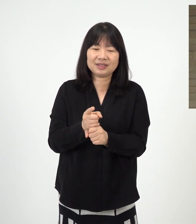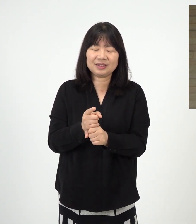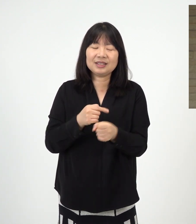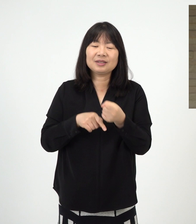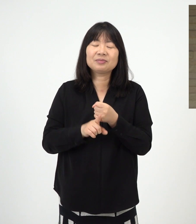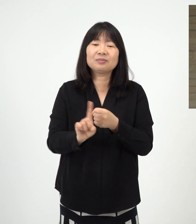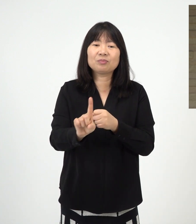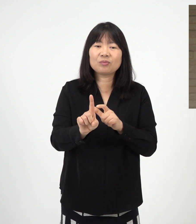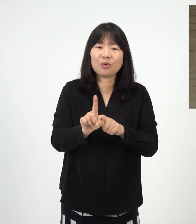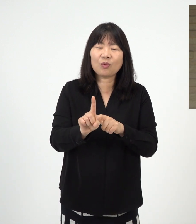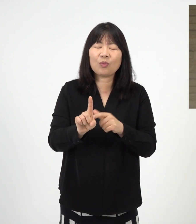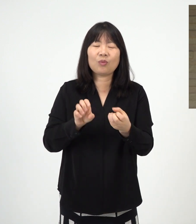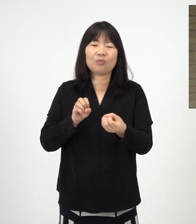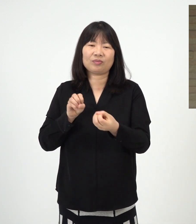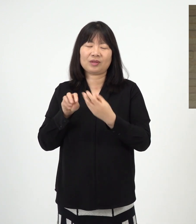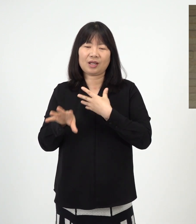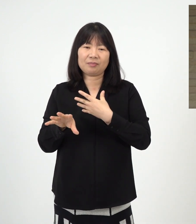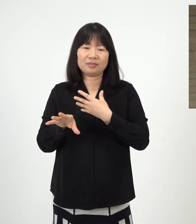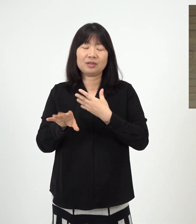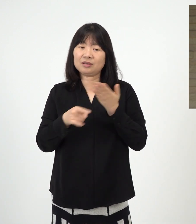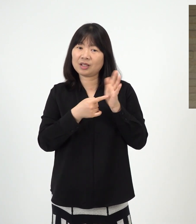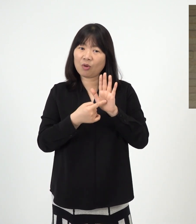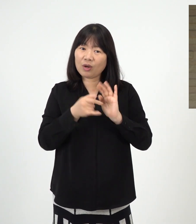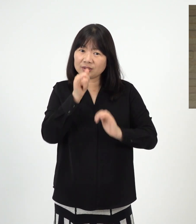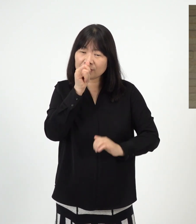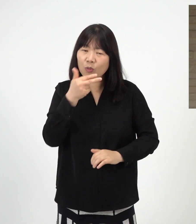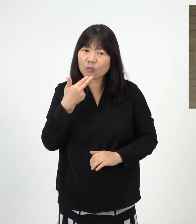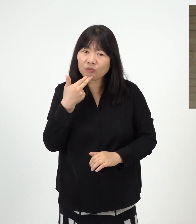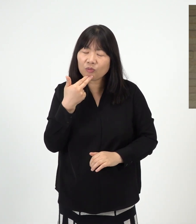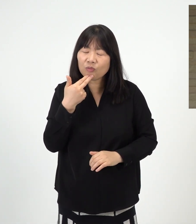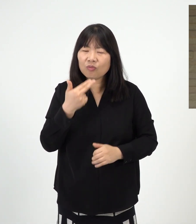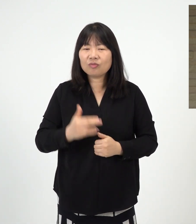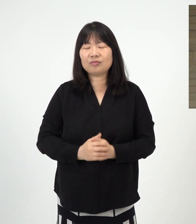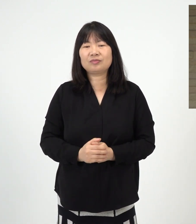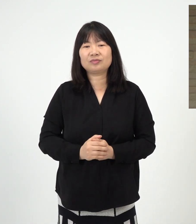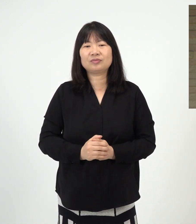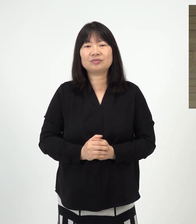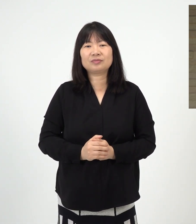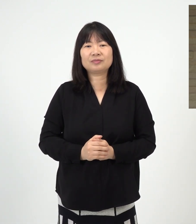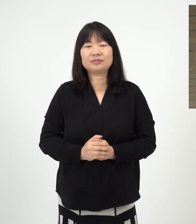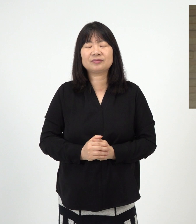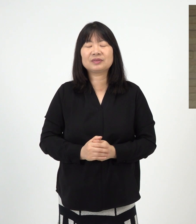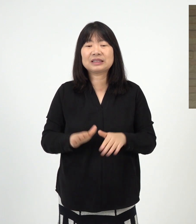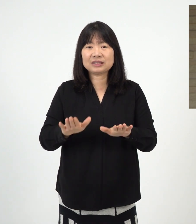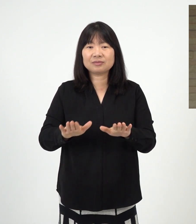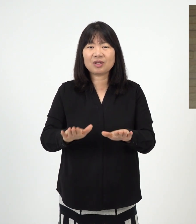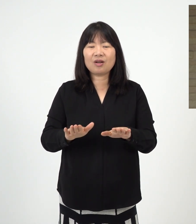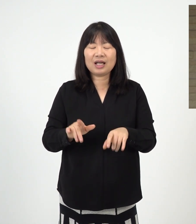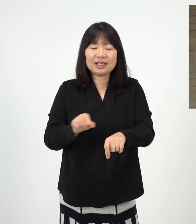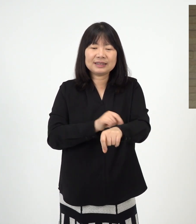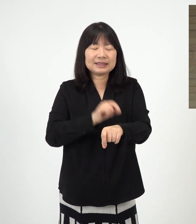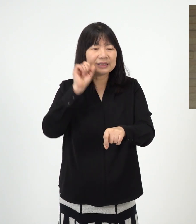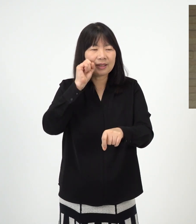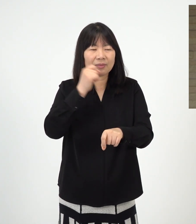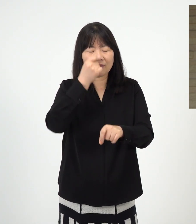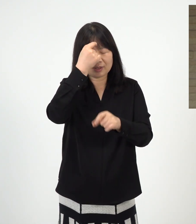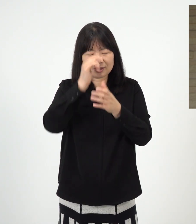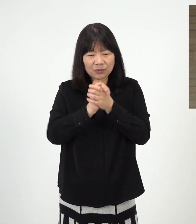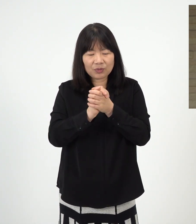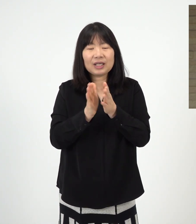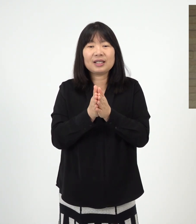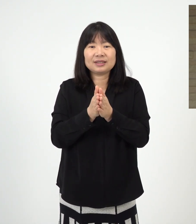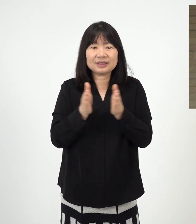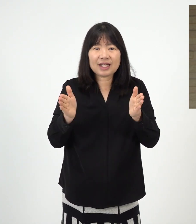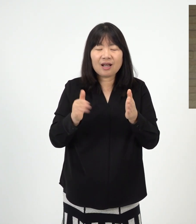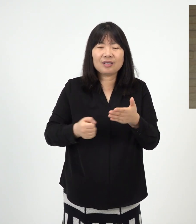명제는 답이 나와 있습니까? 나와 있지 않습니까? 이번 특세를 시작으로